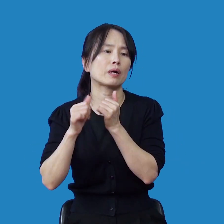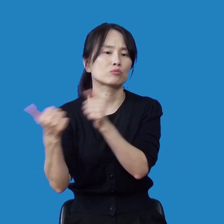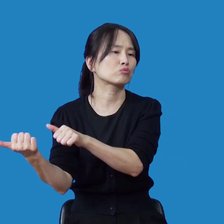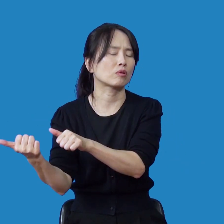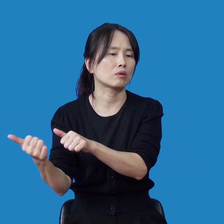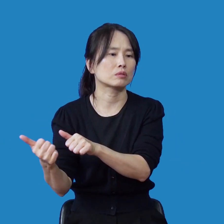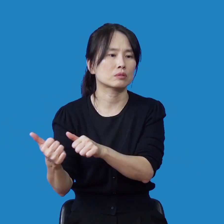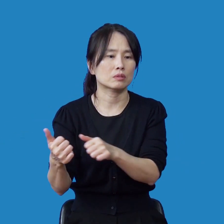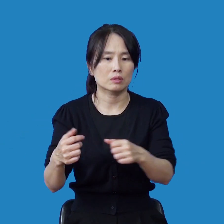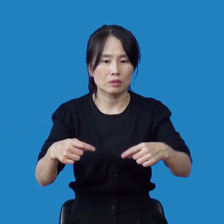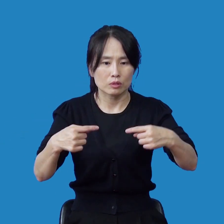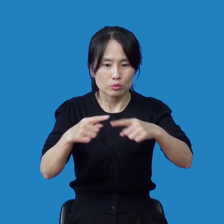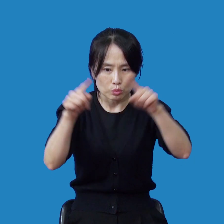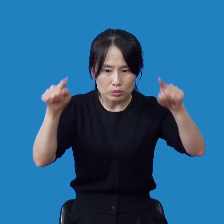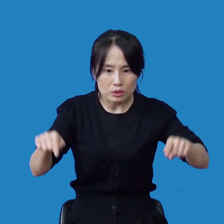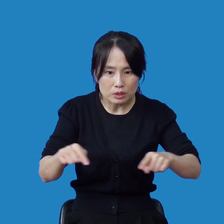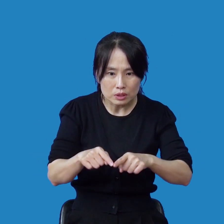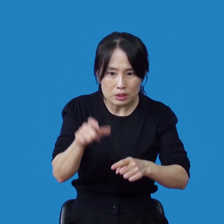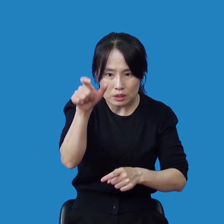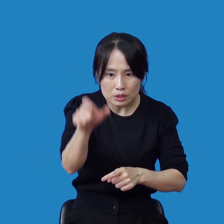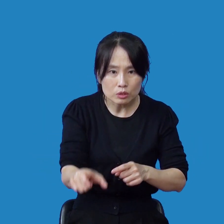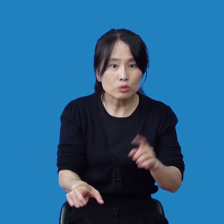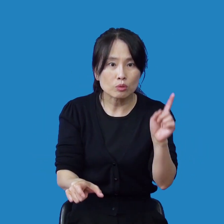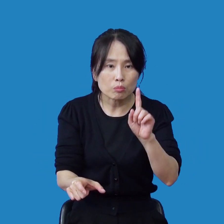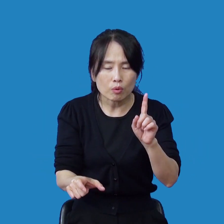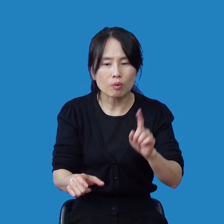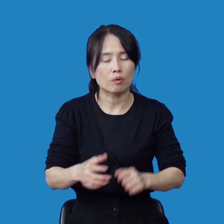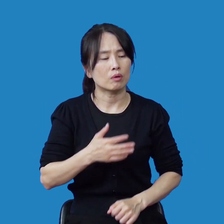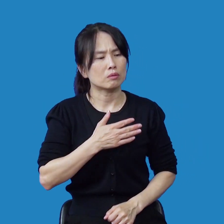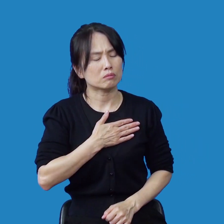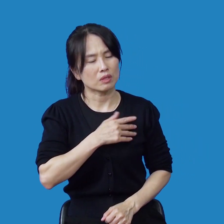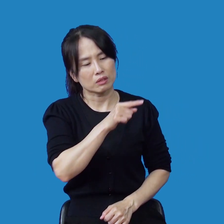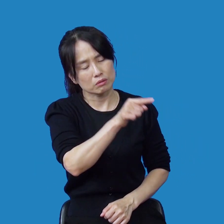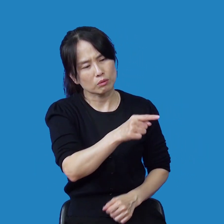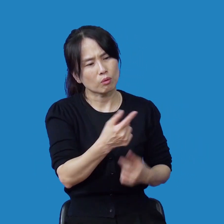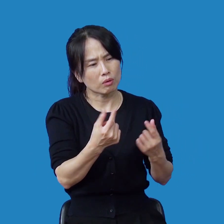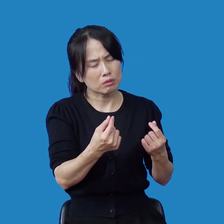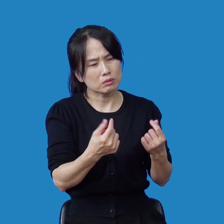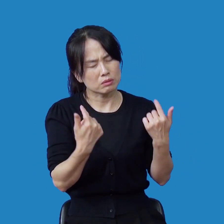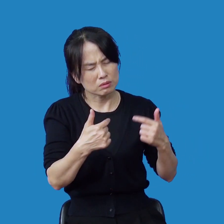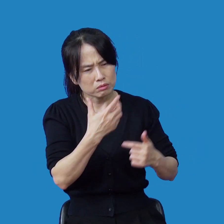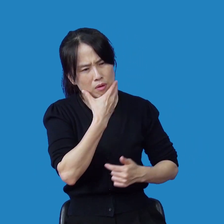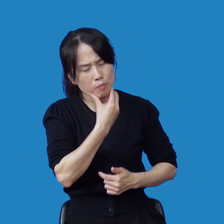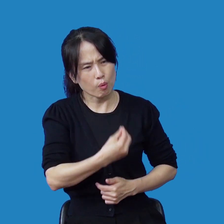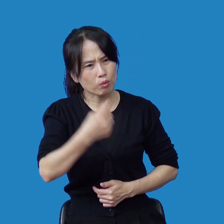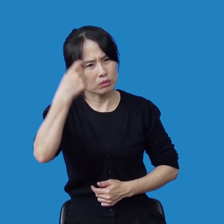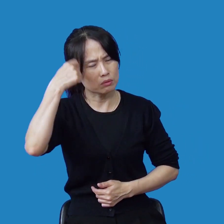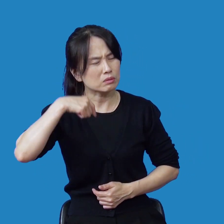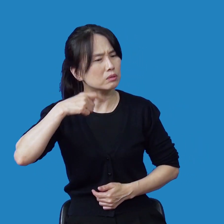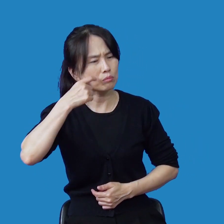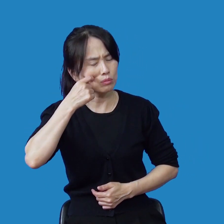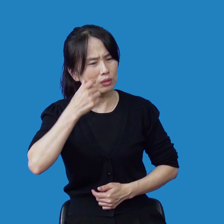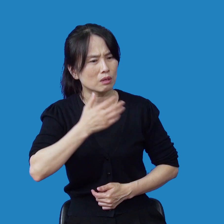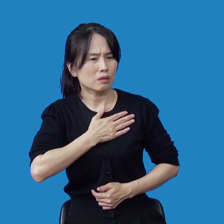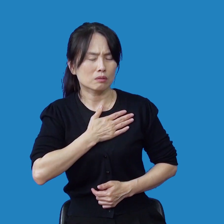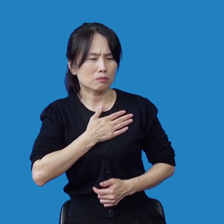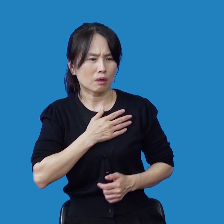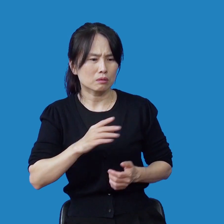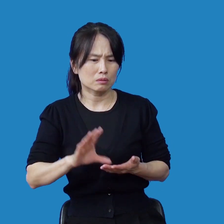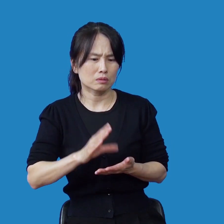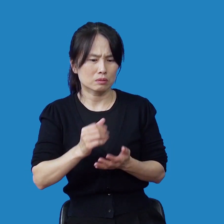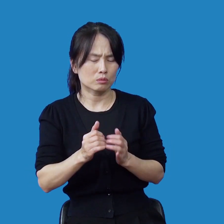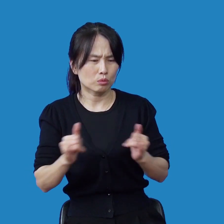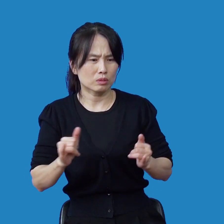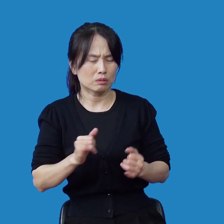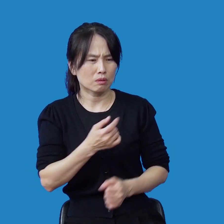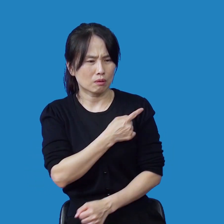있었습니다. 나는 너처럼 늘 행복을 느끼지는 못해. 나는 그리스도인이 될 자격이 없는가